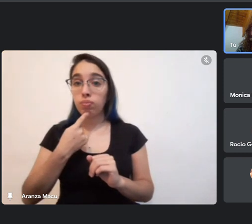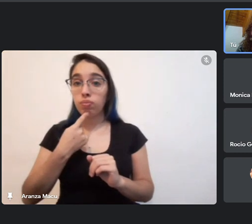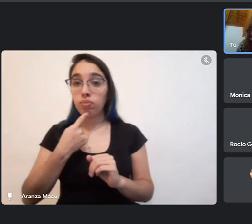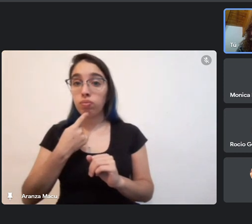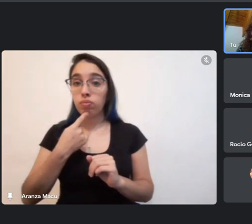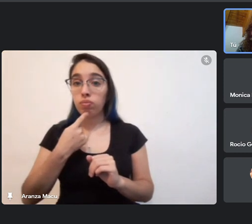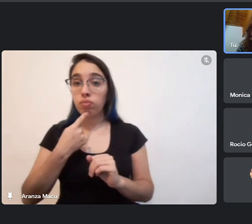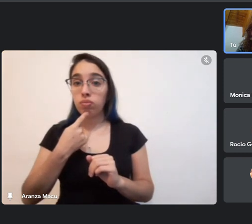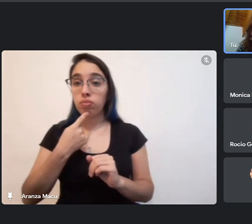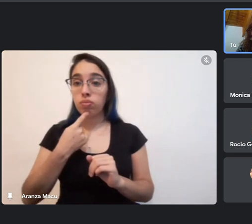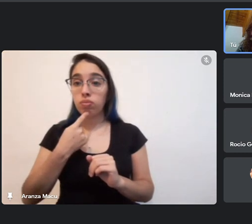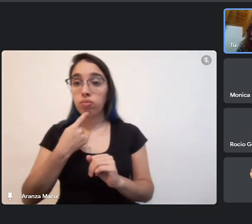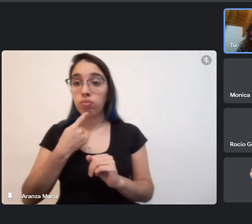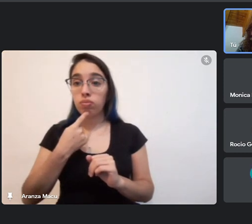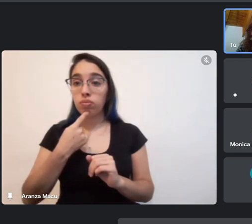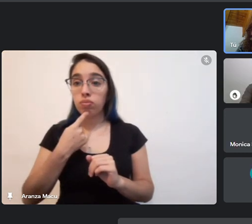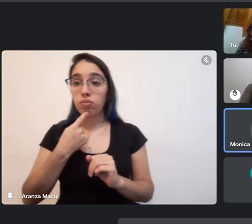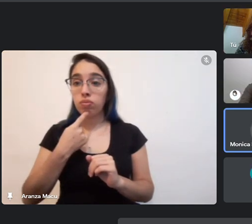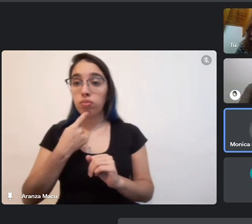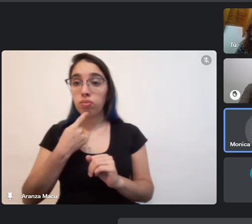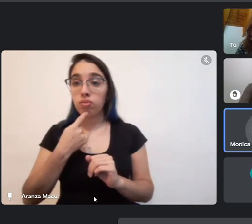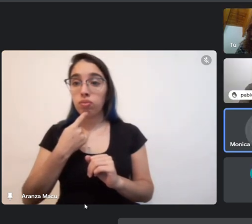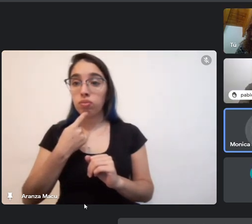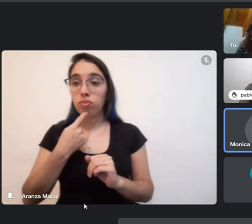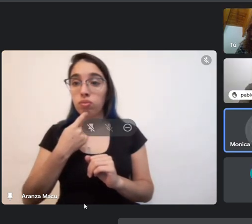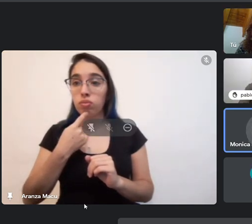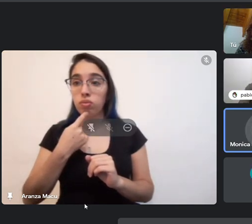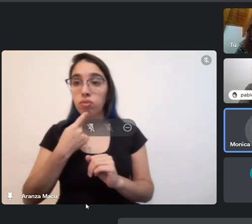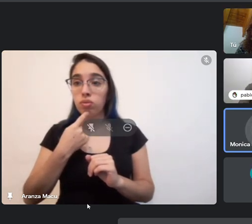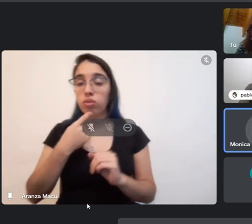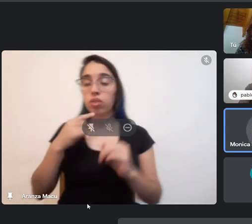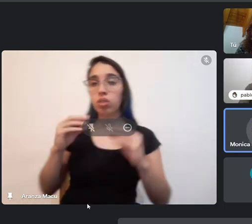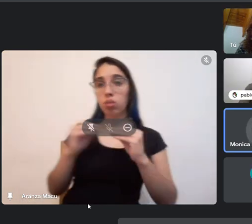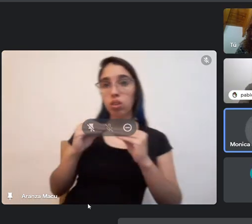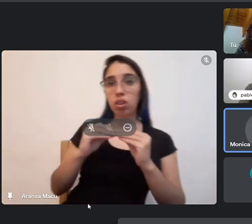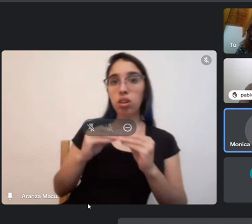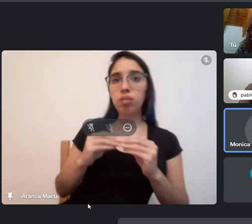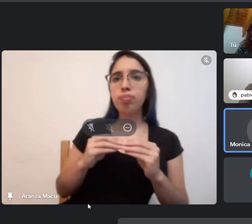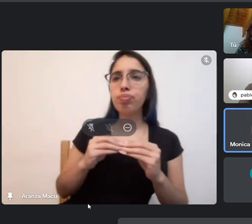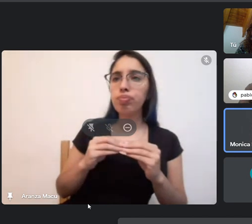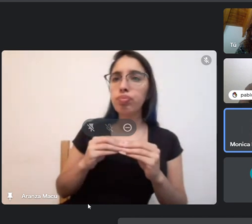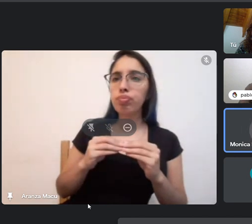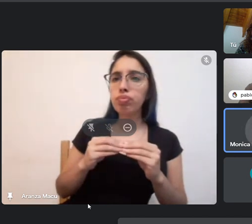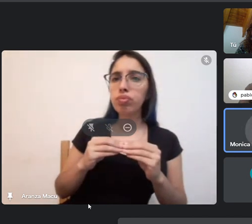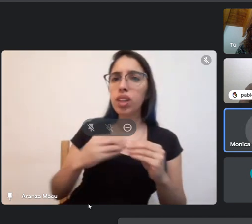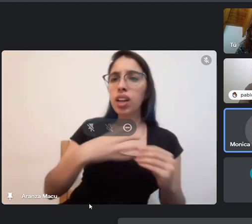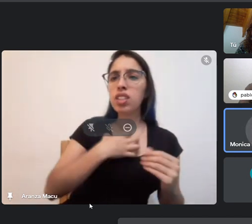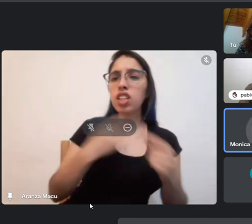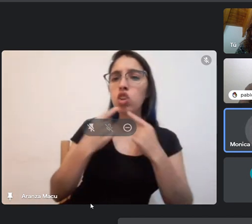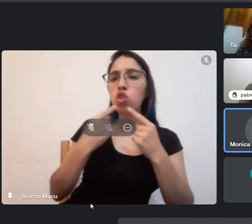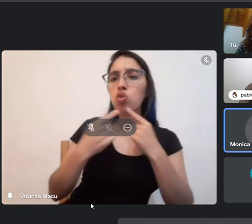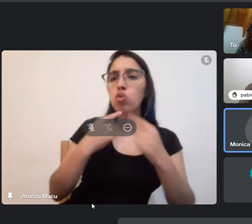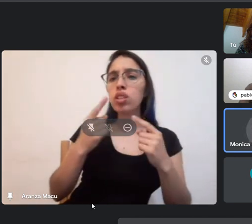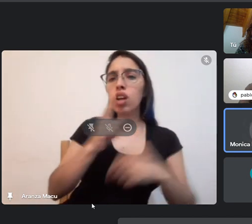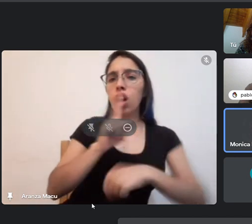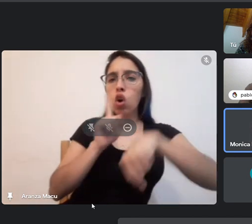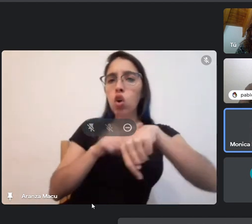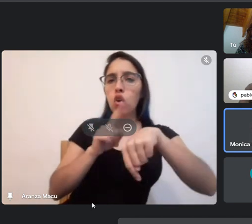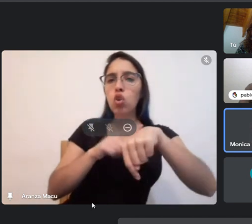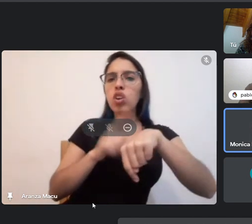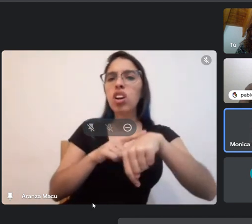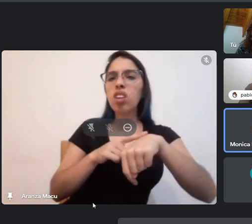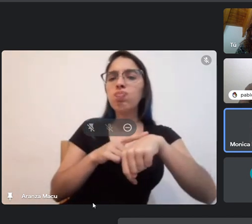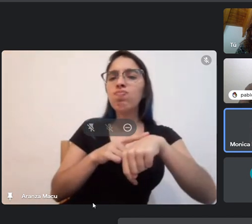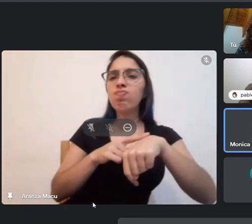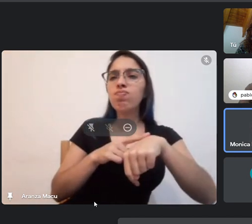¿La clase de consulta? porque yo tengo una clase a las 11.